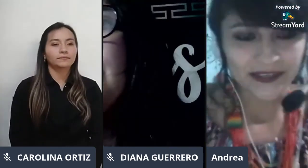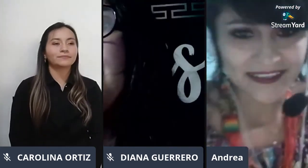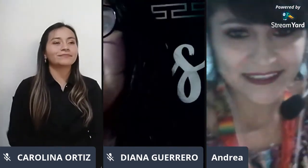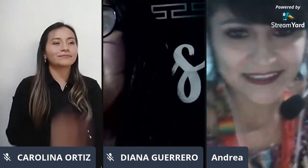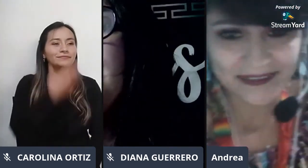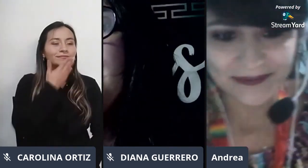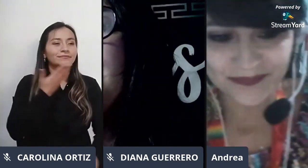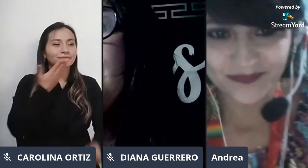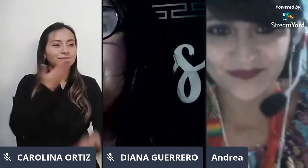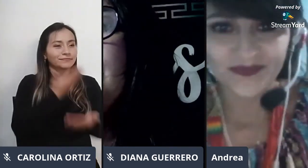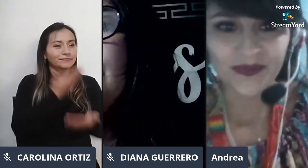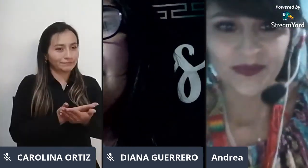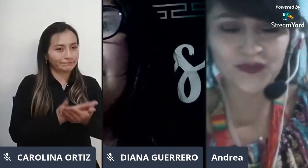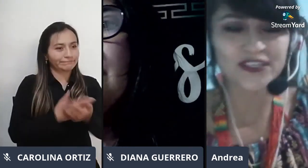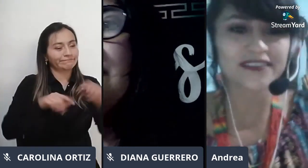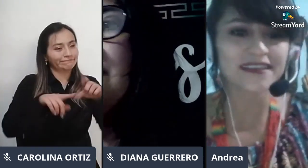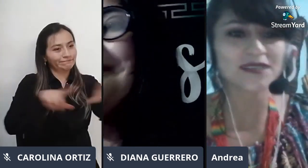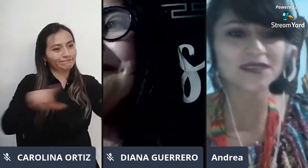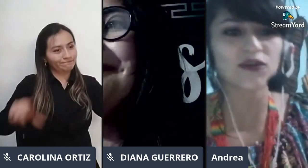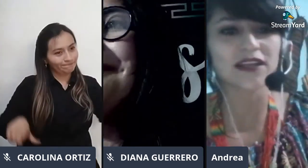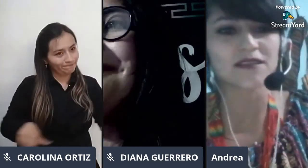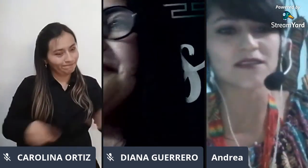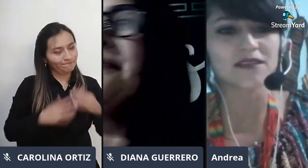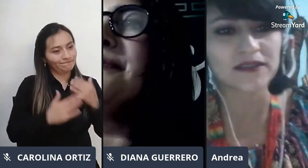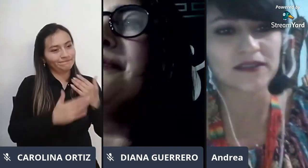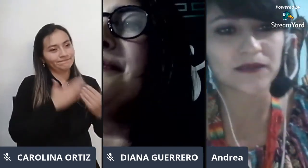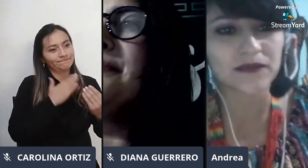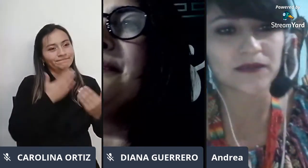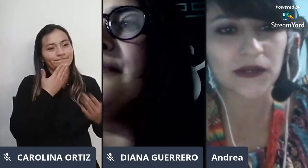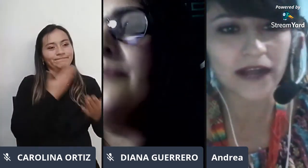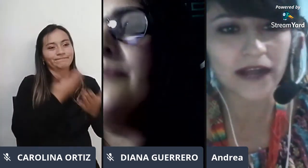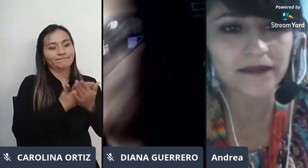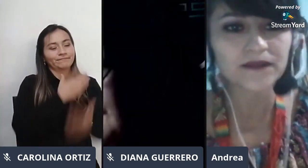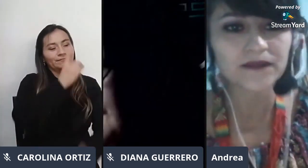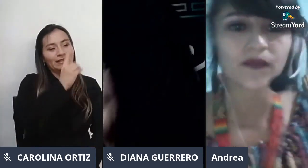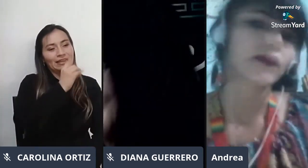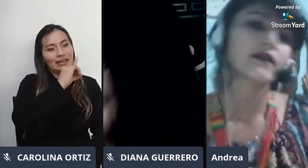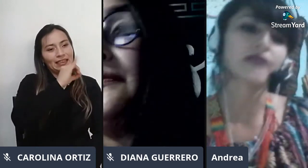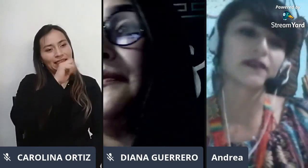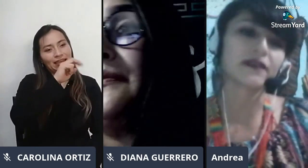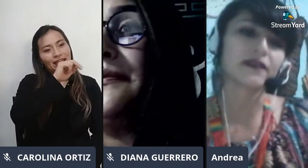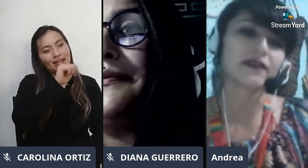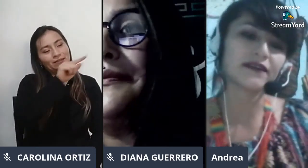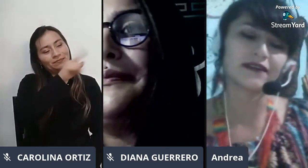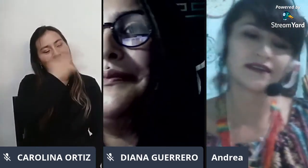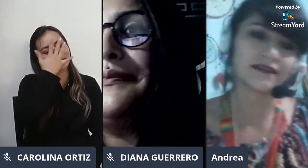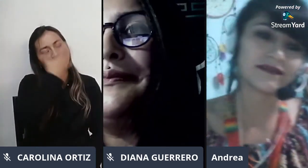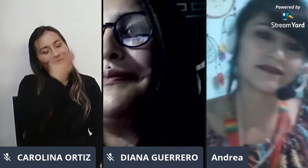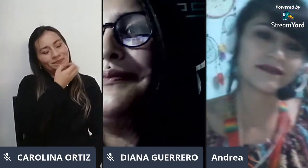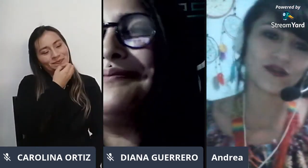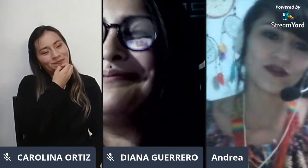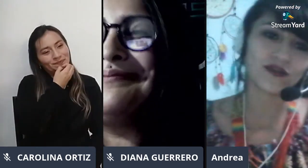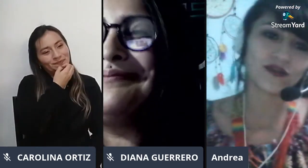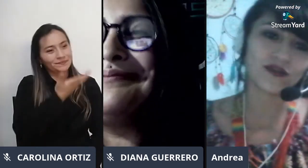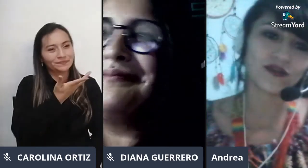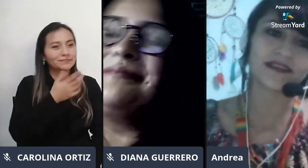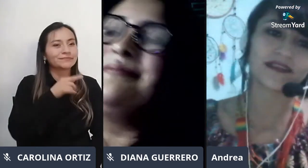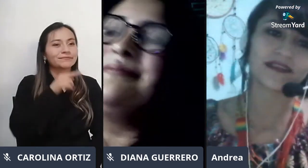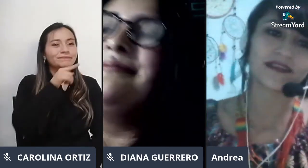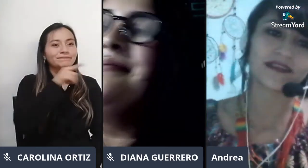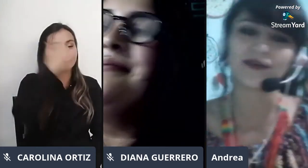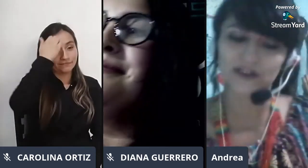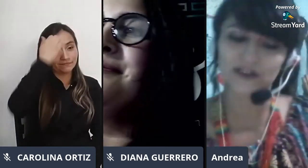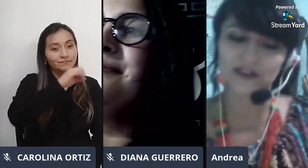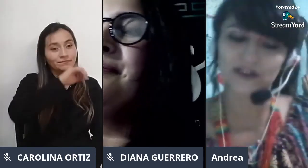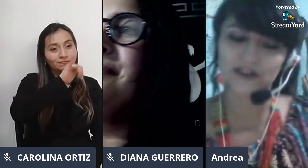muchas gracias por el espacio en primer lugar, Dianita, muy linda su merced como siempre, profesora Jenny,